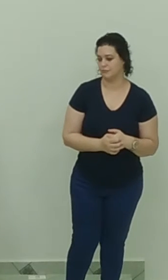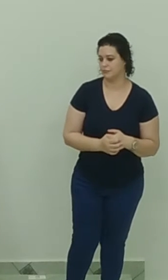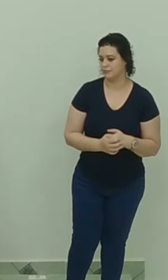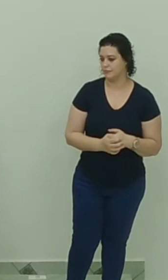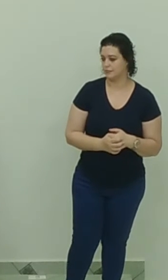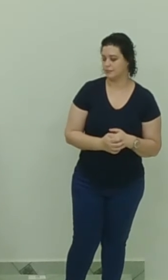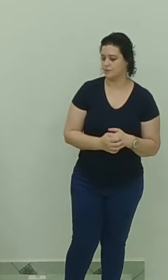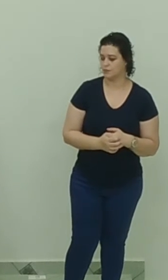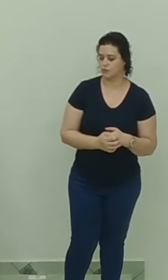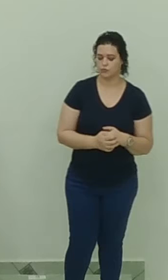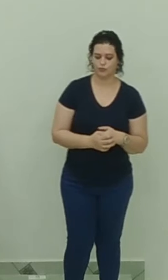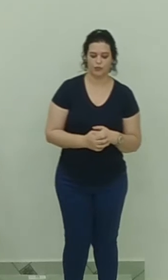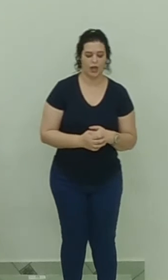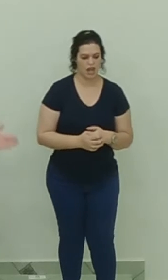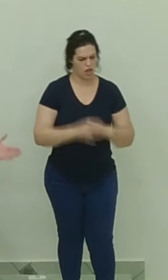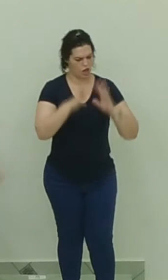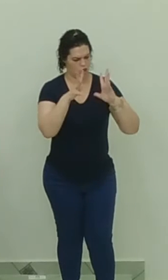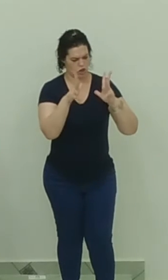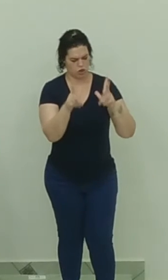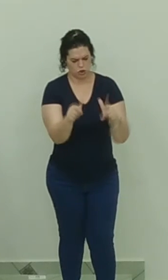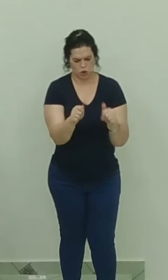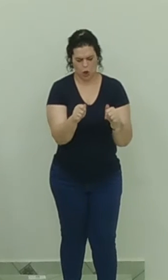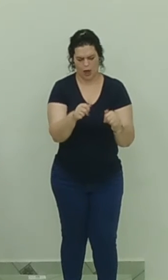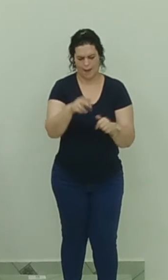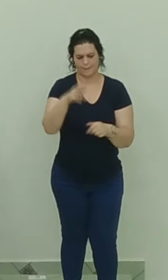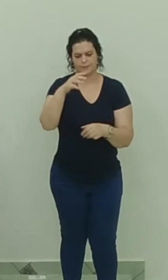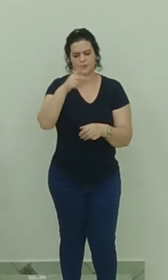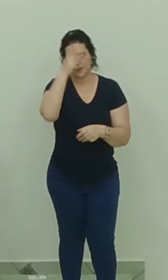Os inimigos estavam já esperando do outro lado.